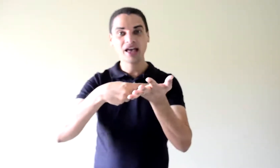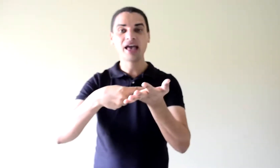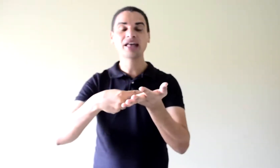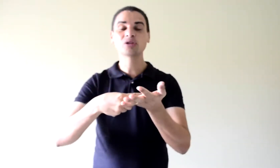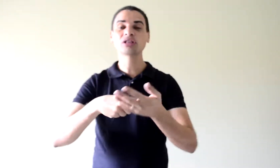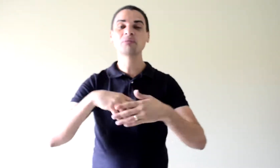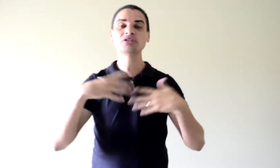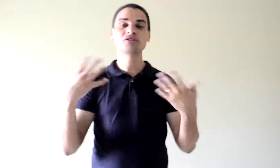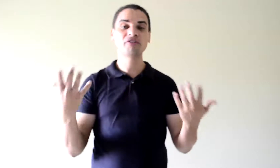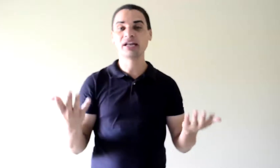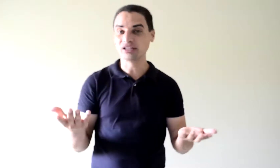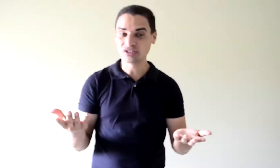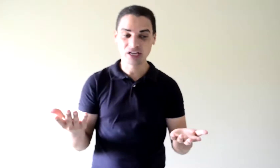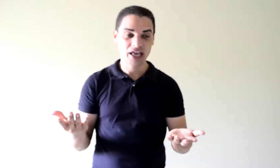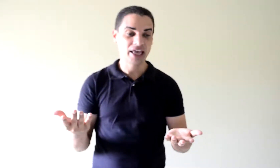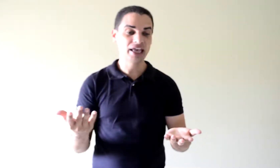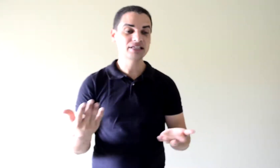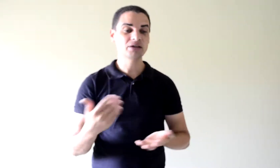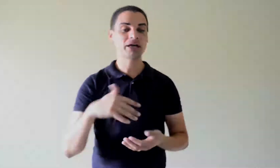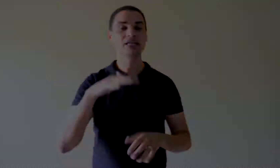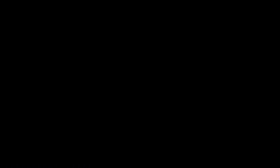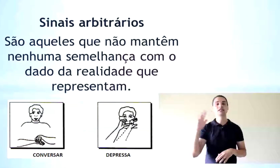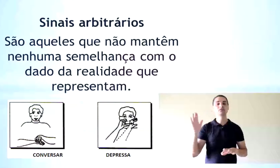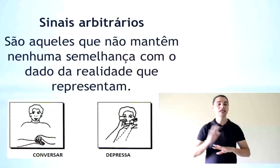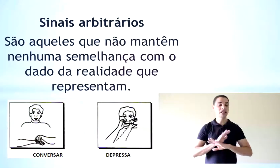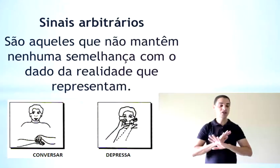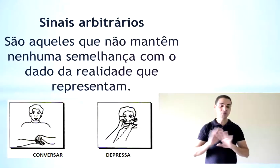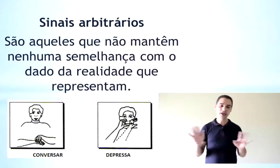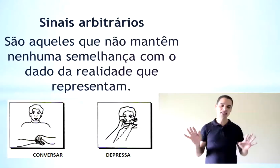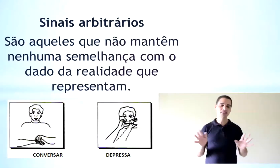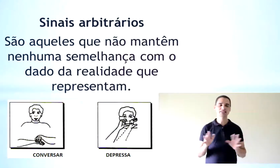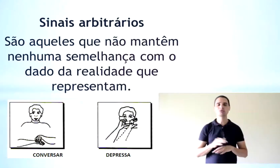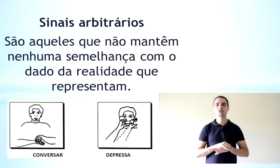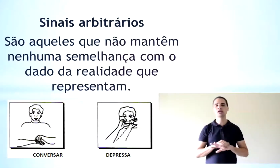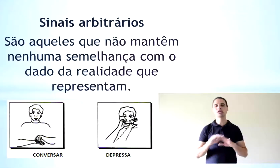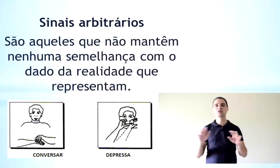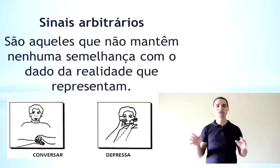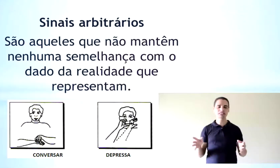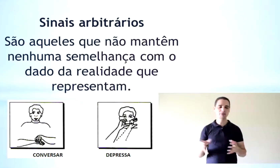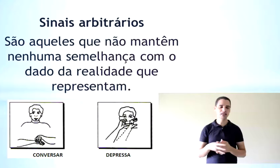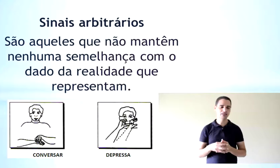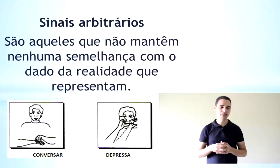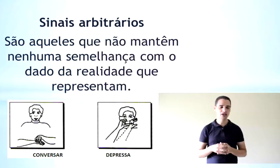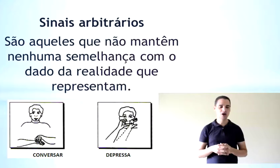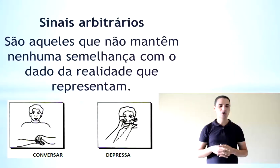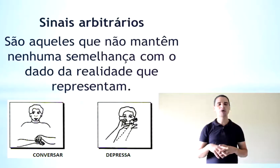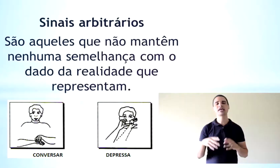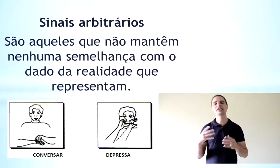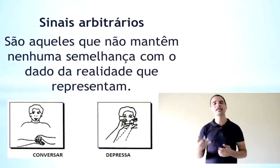é totalmente diferente. Eles são aqueles que não têm nenhuma relação ou não têm nenhuma semelhança com a realidade que